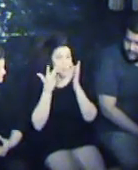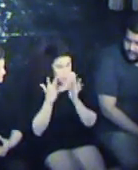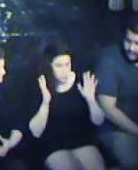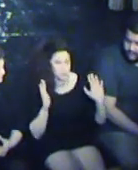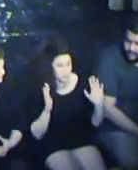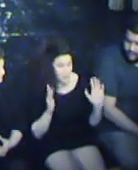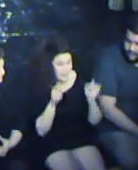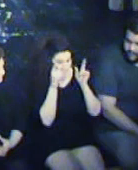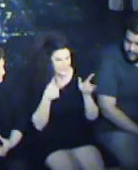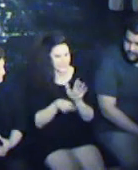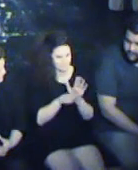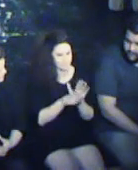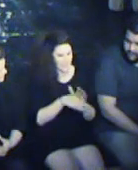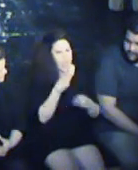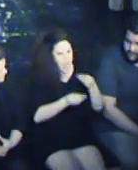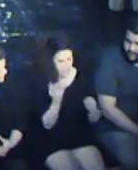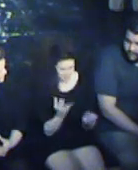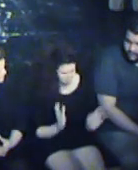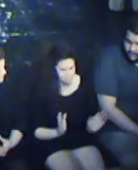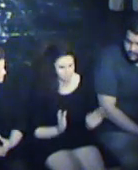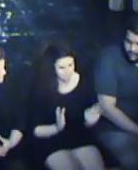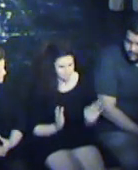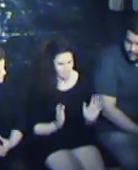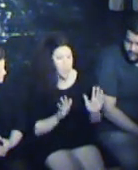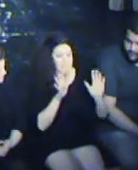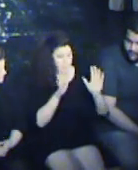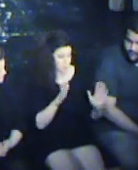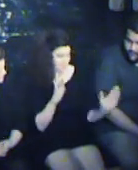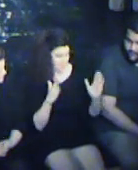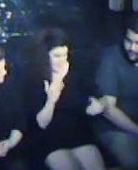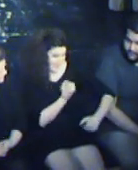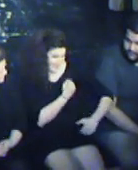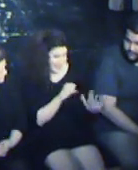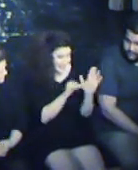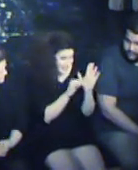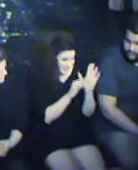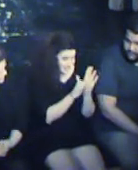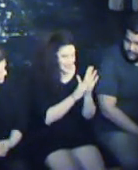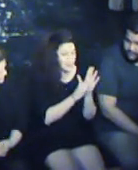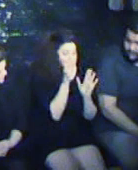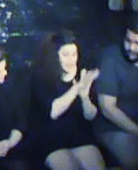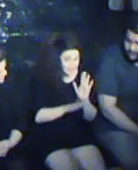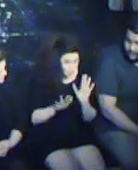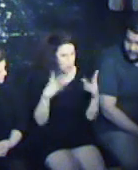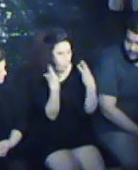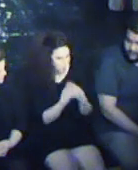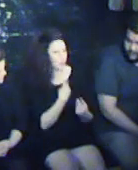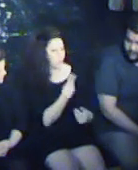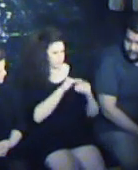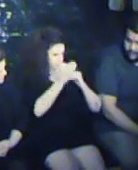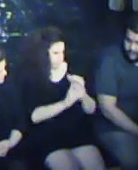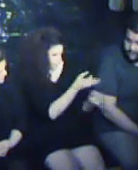que seguir esta pista y realizarla. Cerca de Navidad, los niños suelen cantar juntos y sin